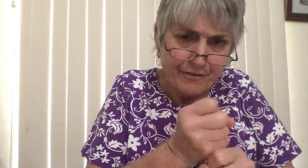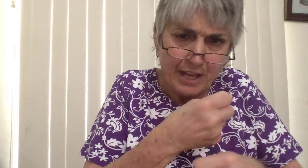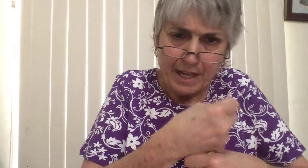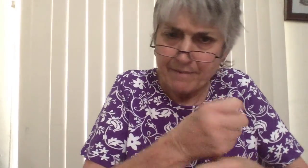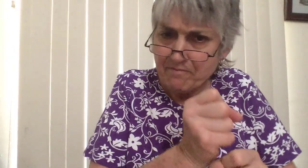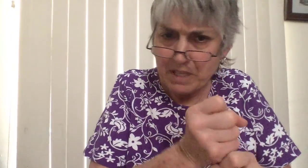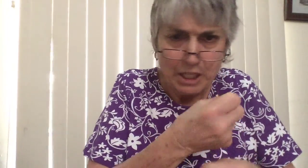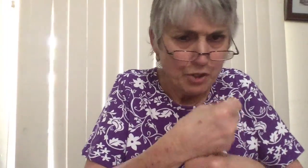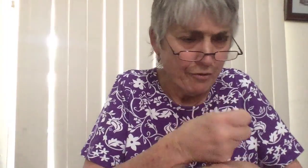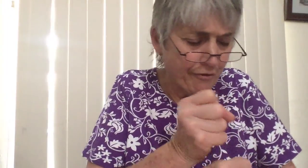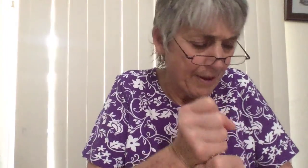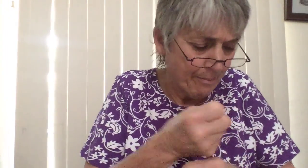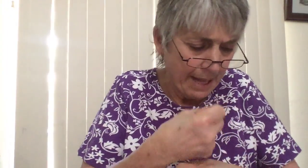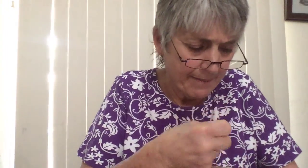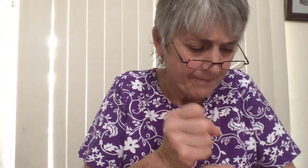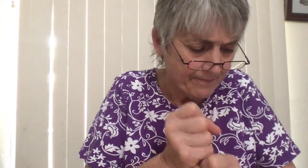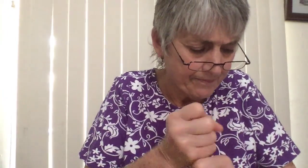Fait. Il ne fait pas.